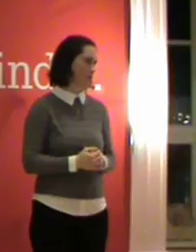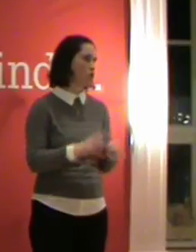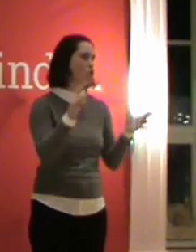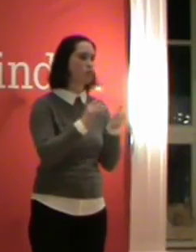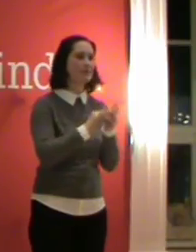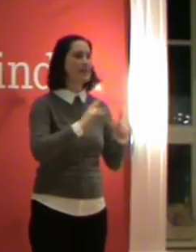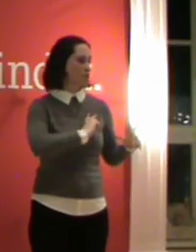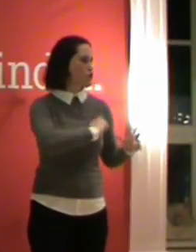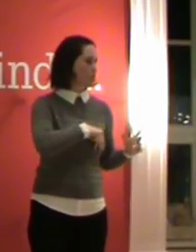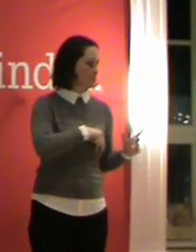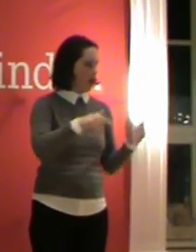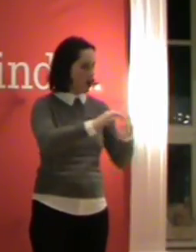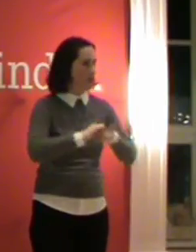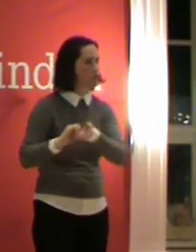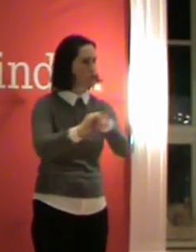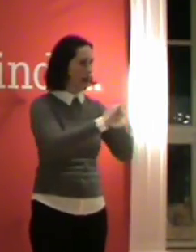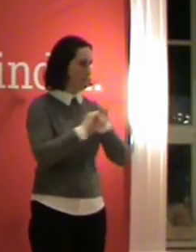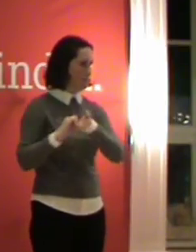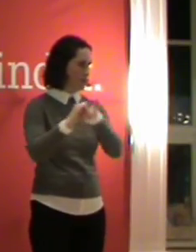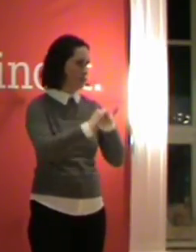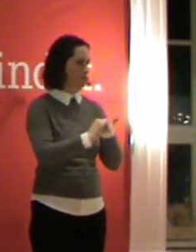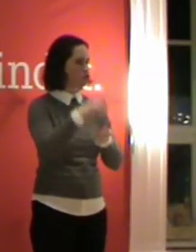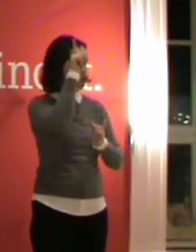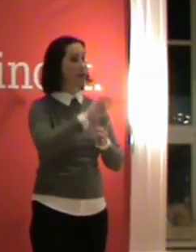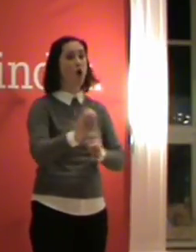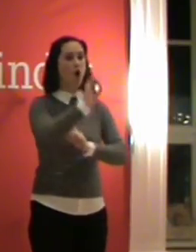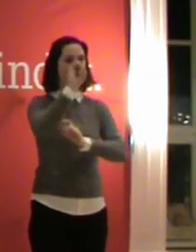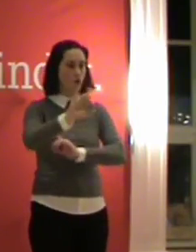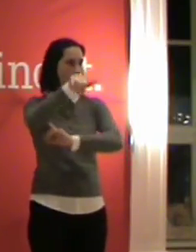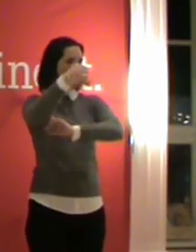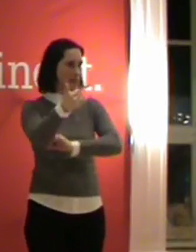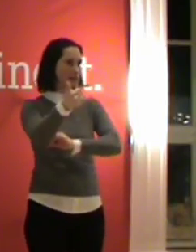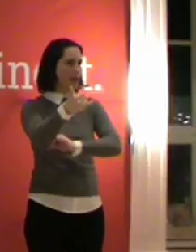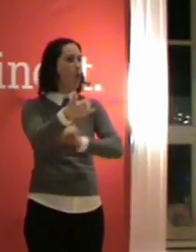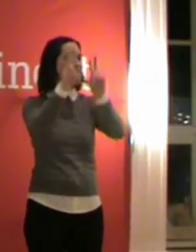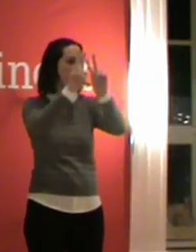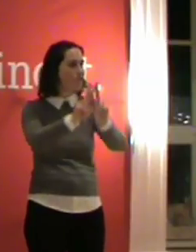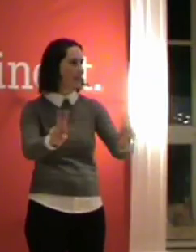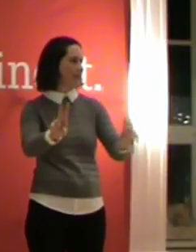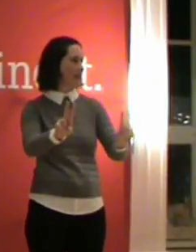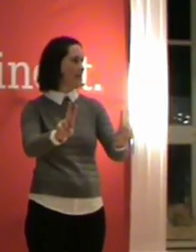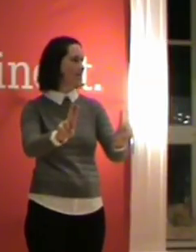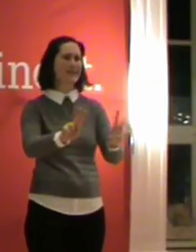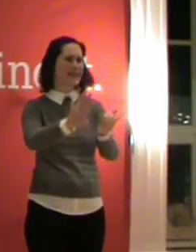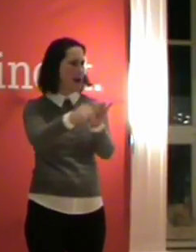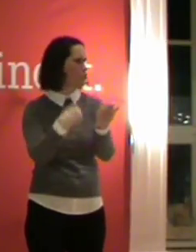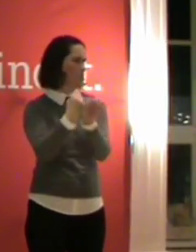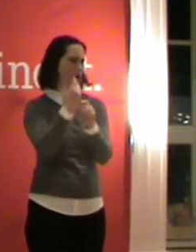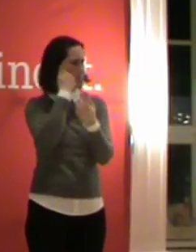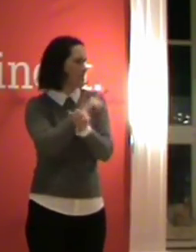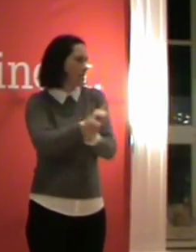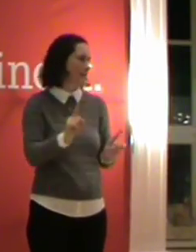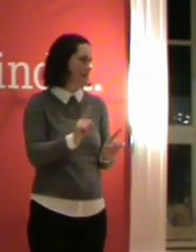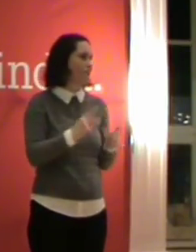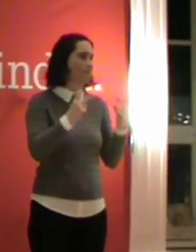sozialen Zusammenhalts in Deutschland und damit das große Projekt Europas als Projekt des Friedens nicht kaputt gemacht wird. Und die Dimension geht